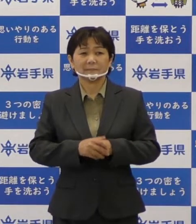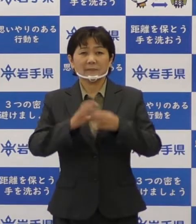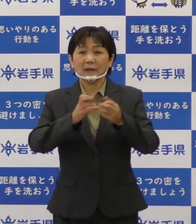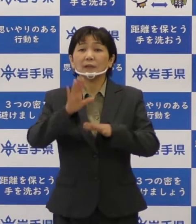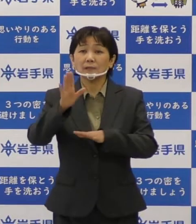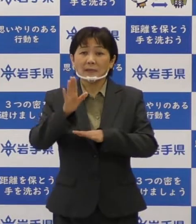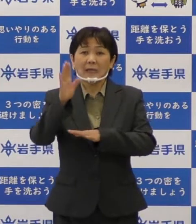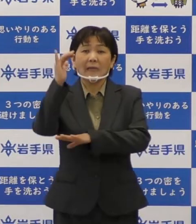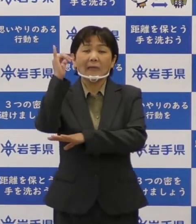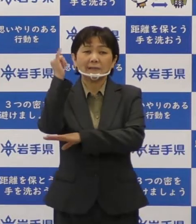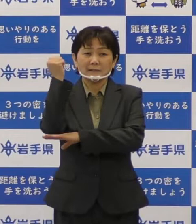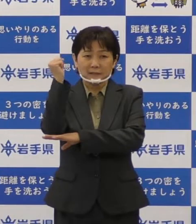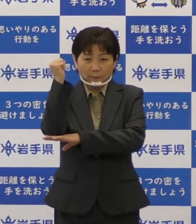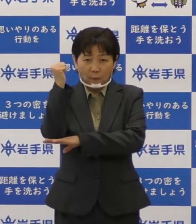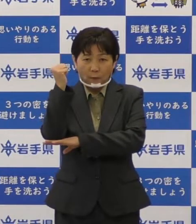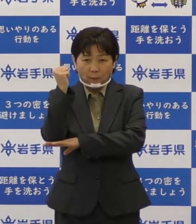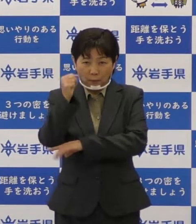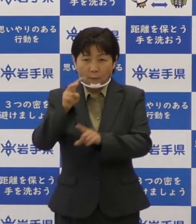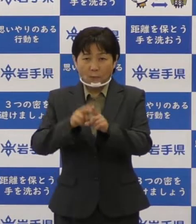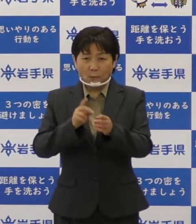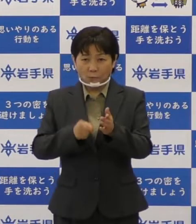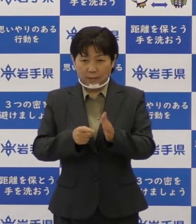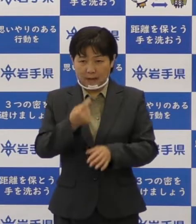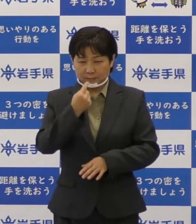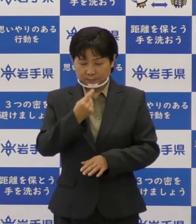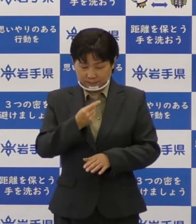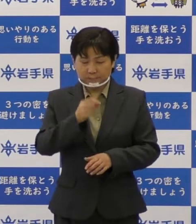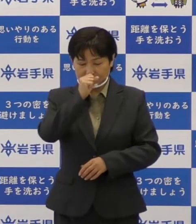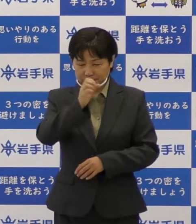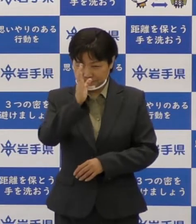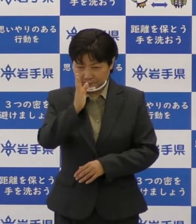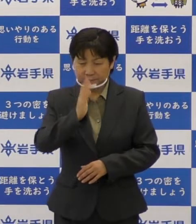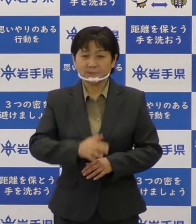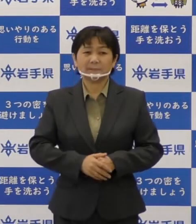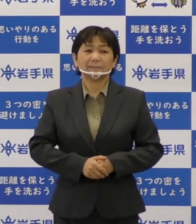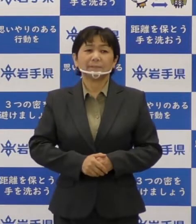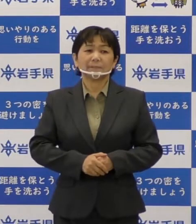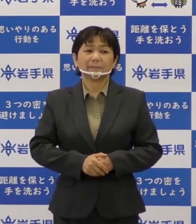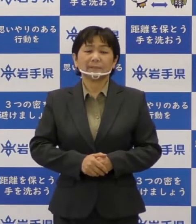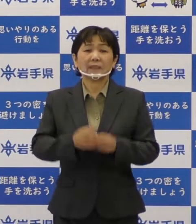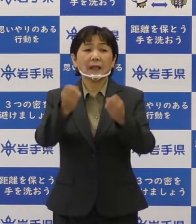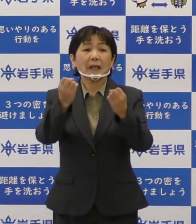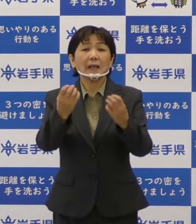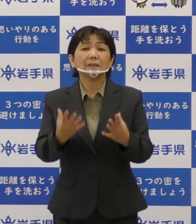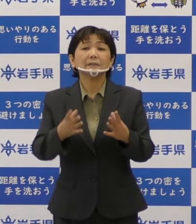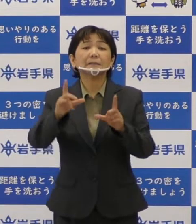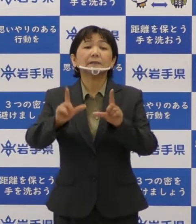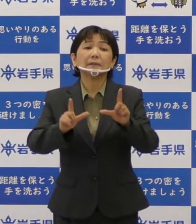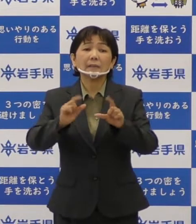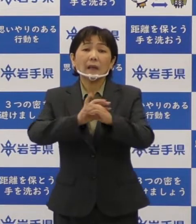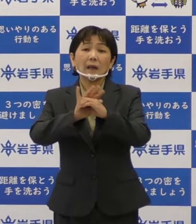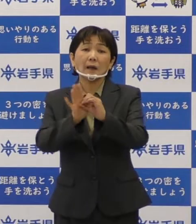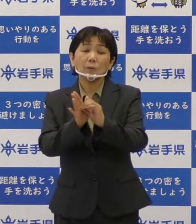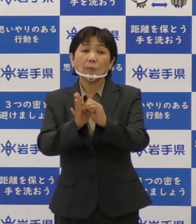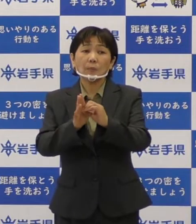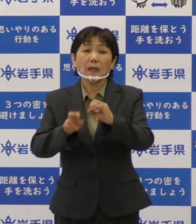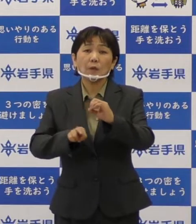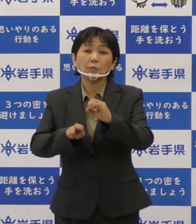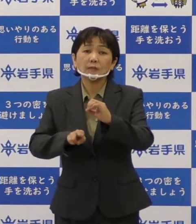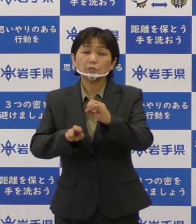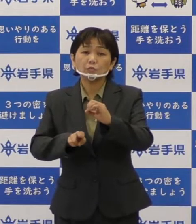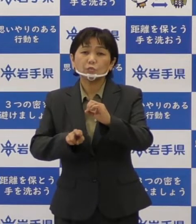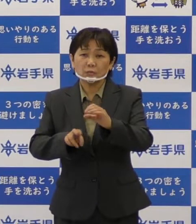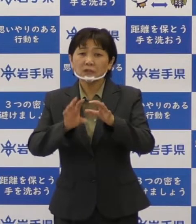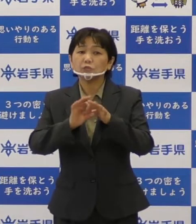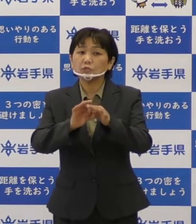岩手日報の方であります、本日もよろしくお願いします。コロナウイルスの観光客について